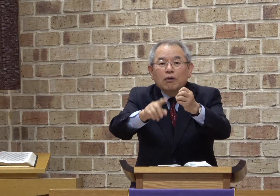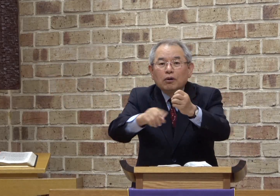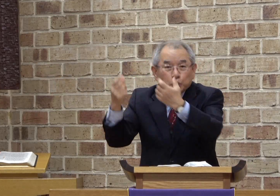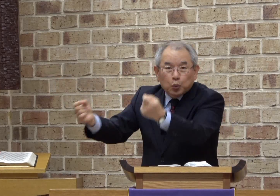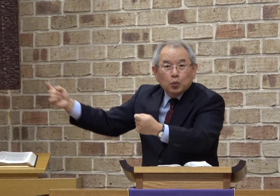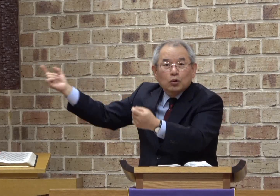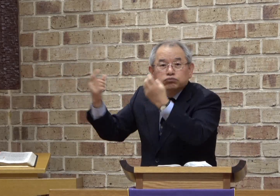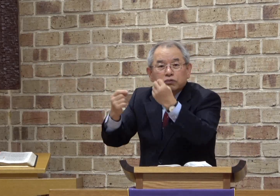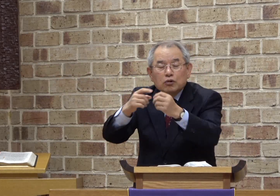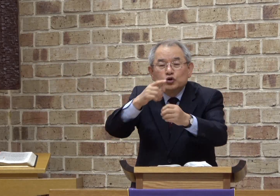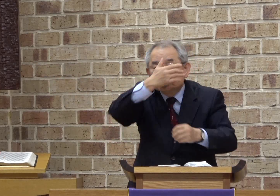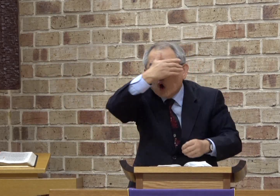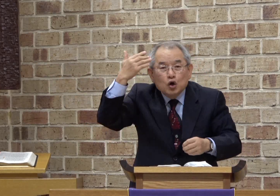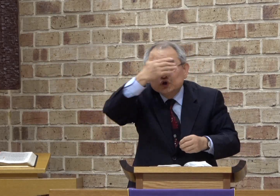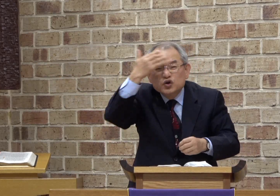여러분 아세요? 자승스님이라는 분?